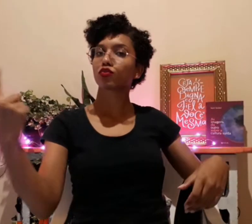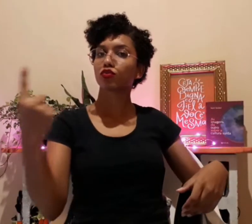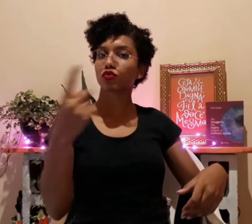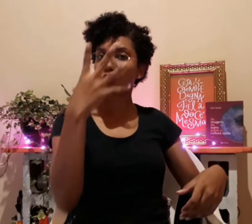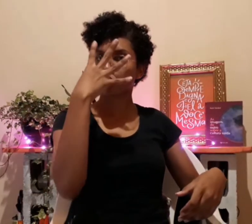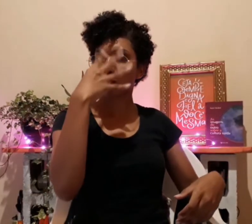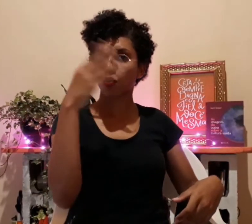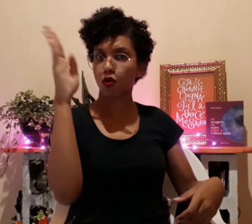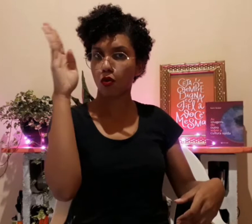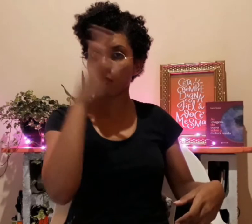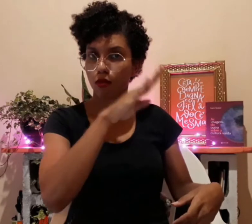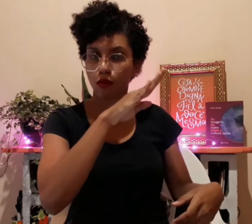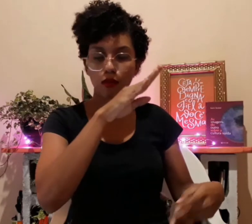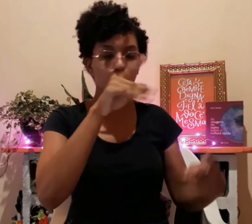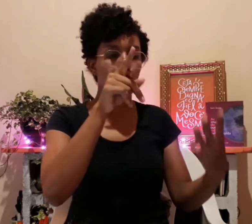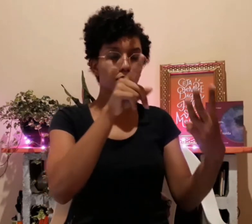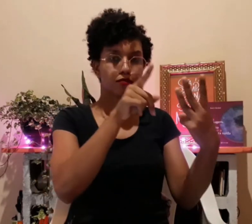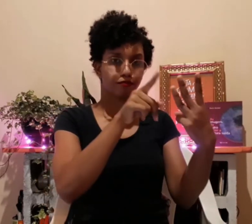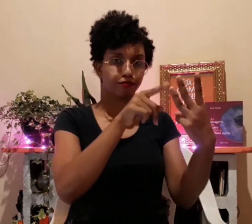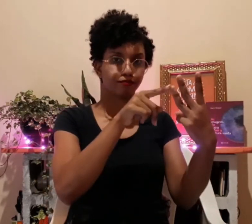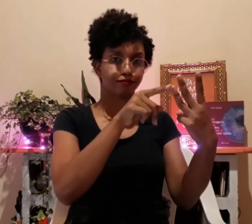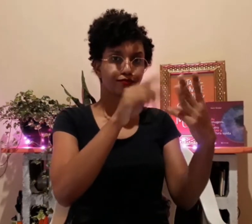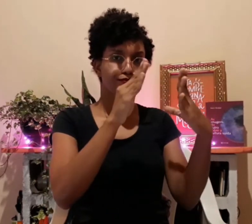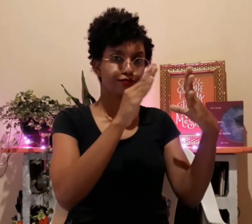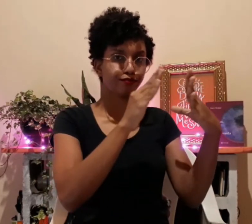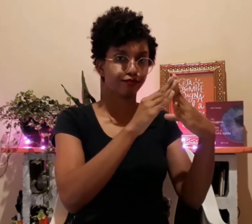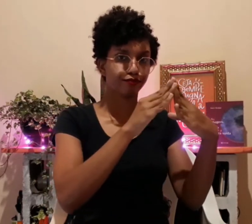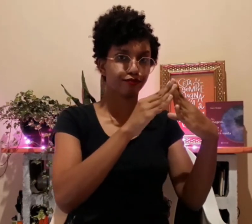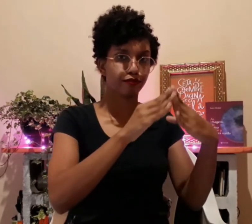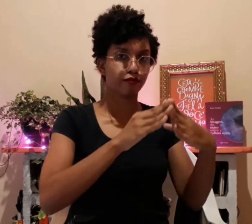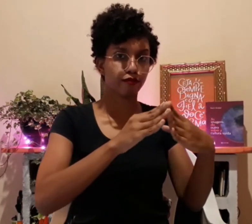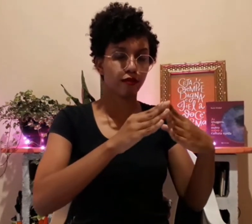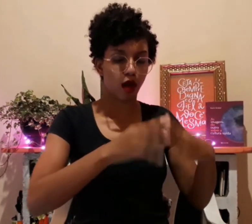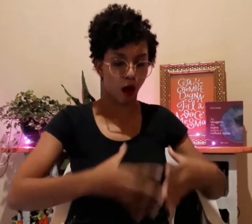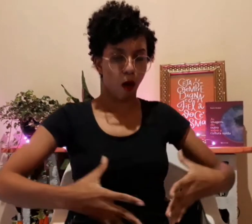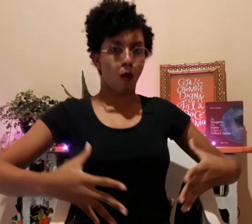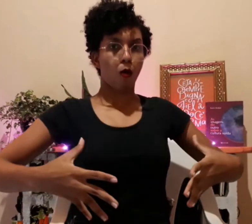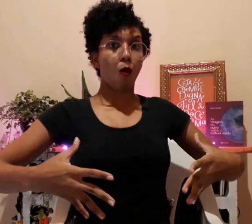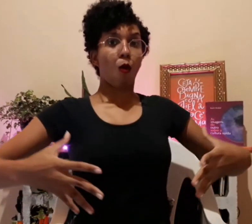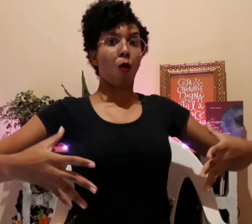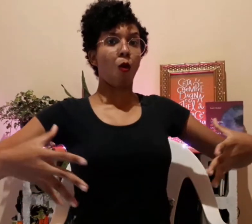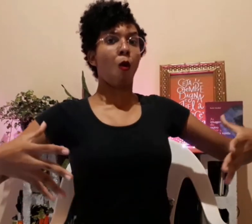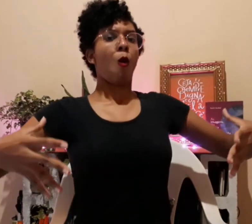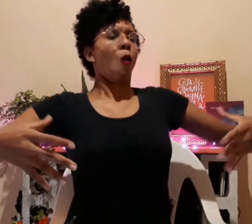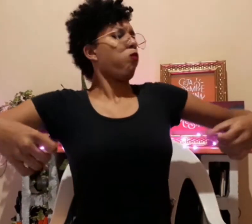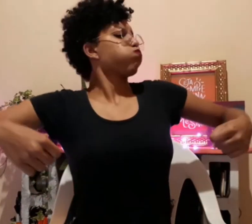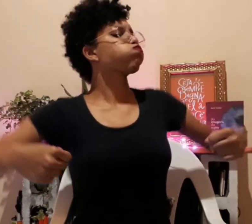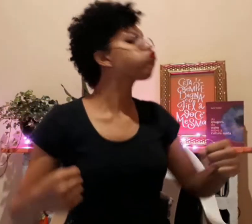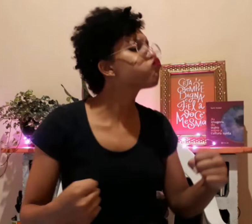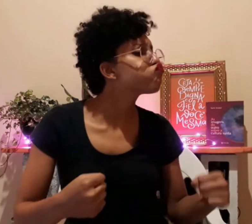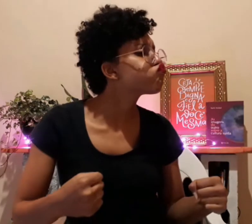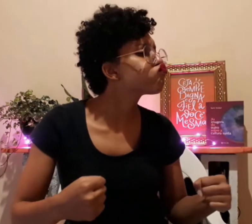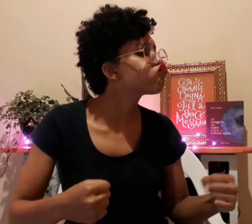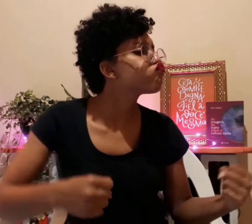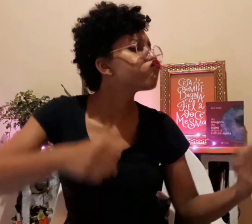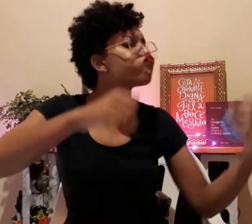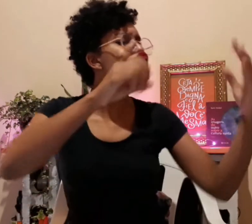forte. Quando chega o lobo mau para cada casinha, ele enche os pulmões de ar, assobra a